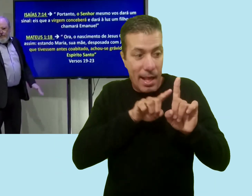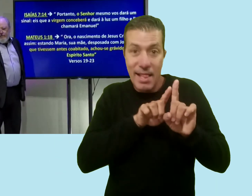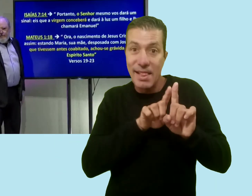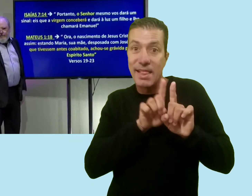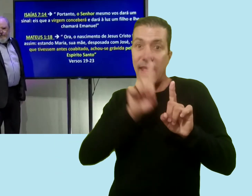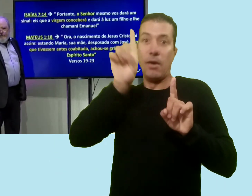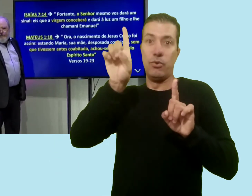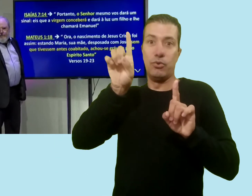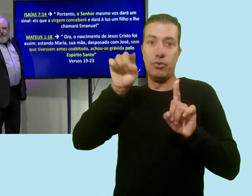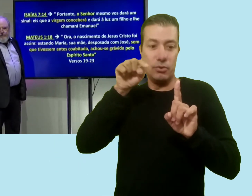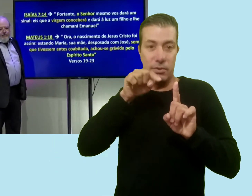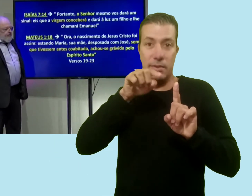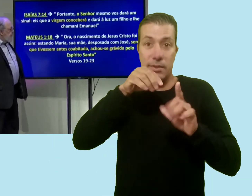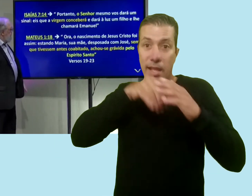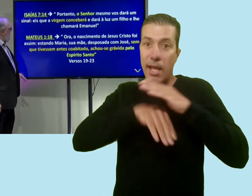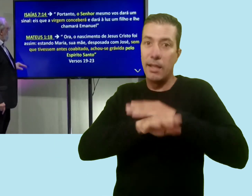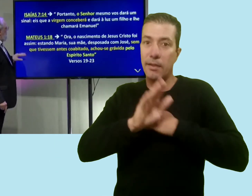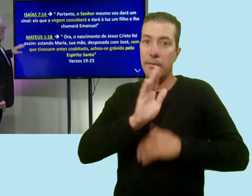Deus.